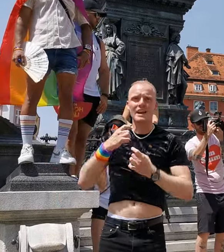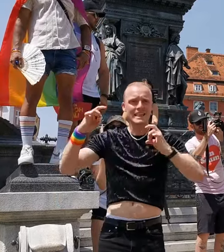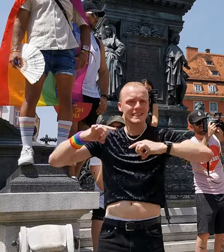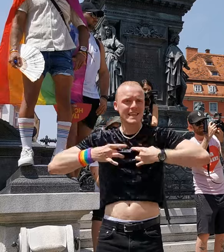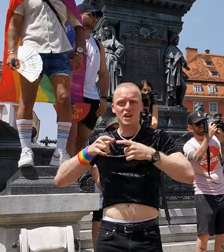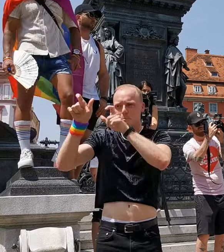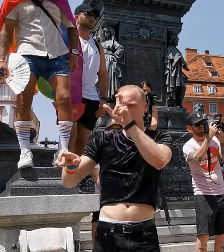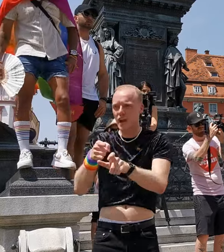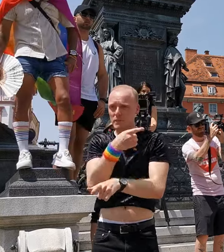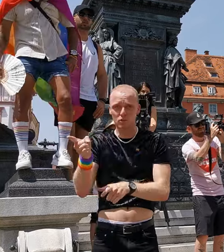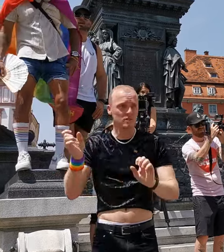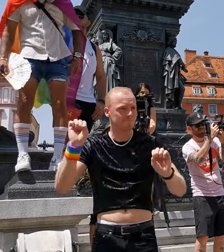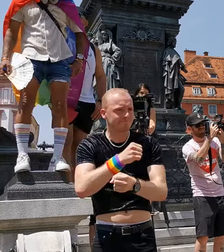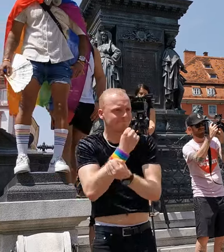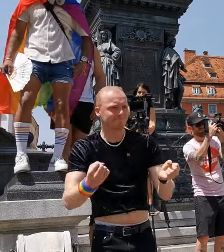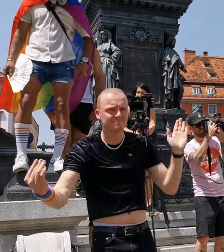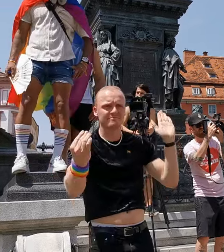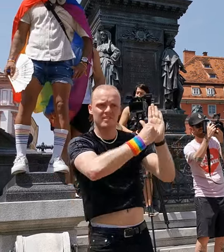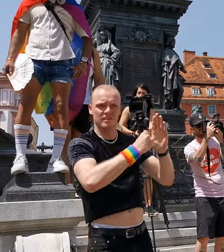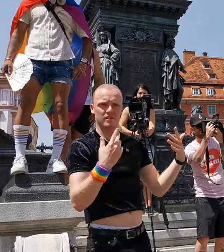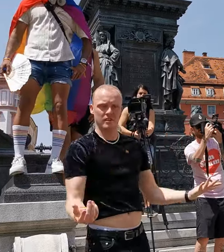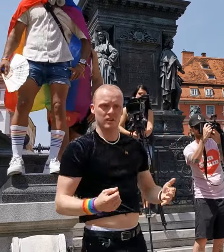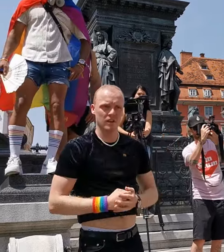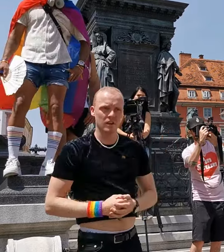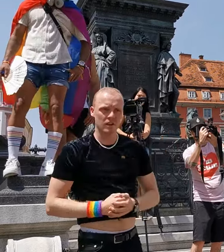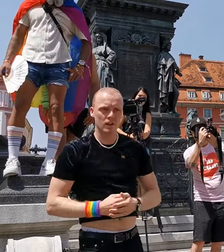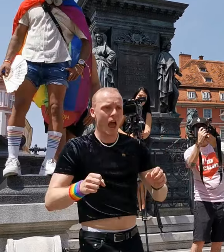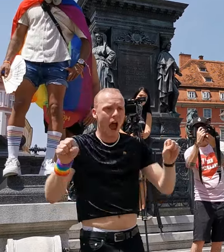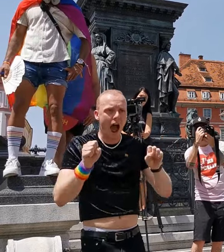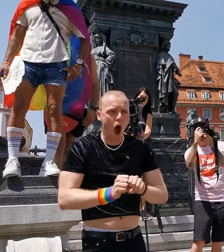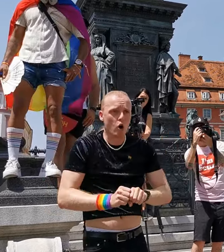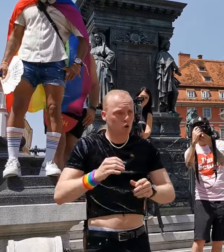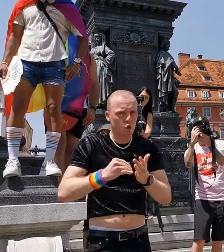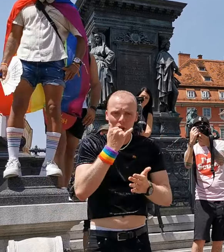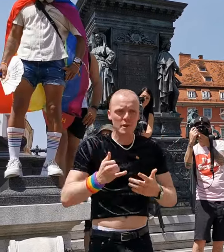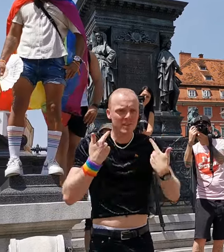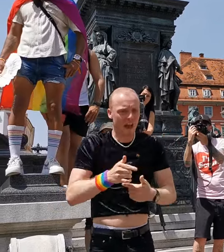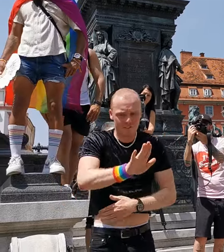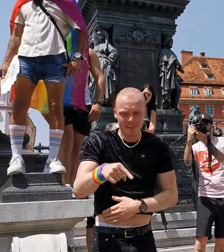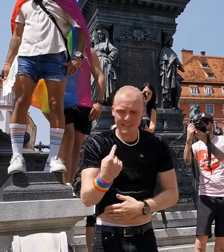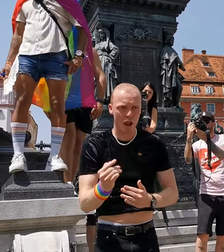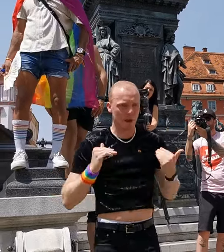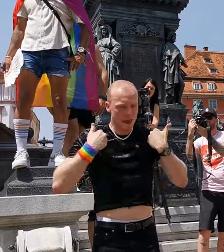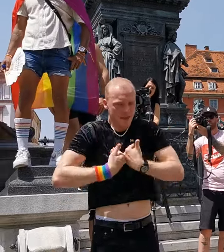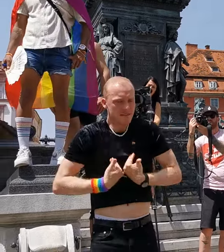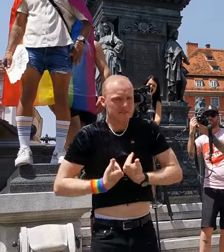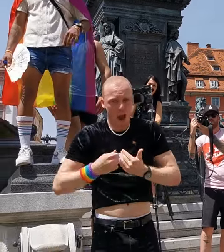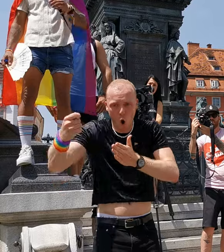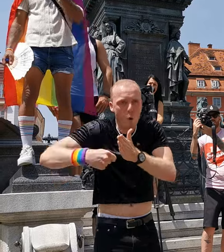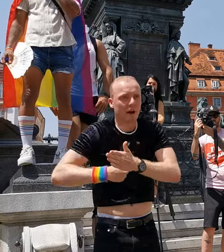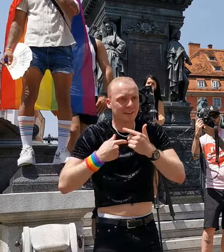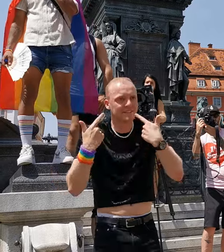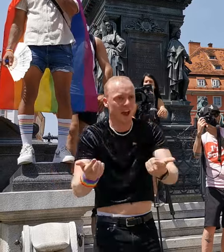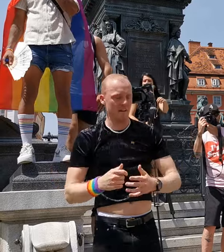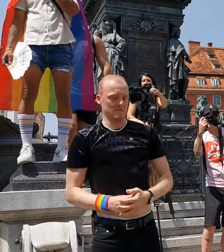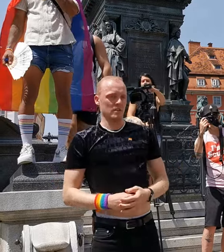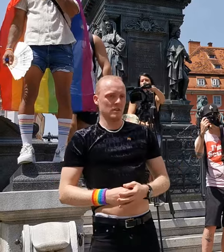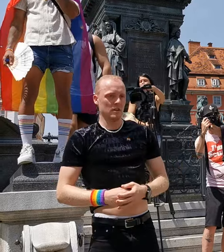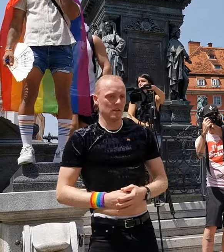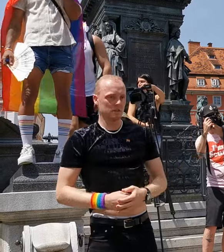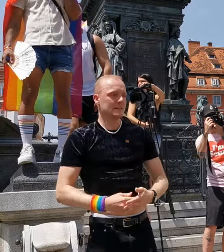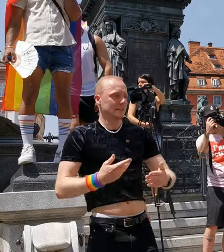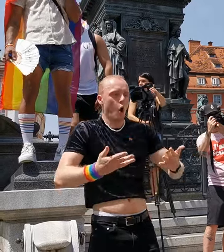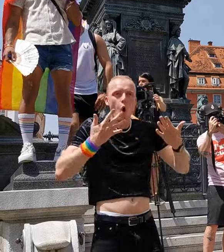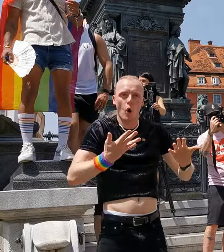nach wie vor gibt es in Österreich kein Operationsverbot für intergeschlechtliche Kinder. An einem Tag wie heute gibt es